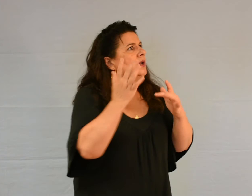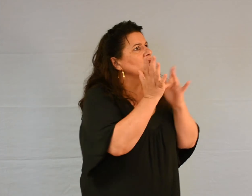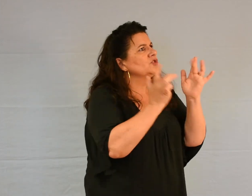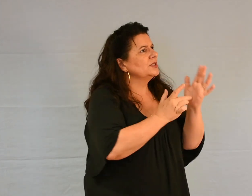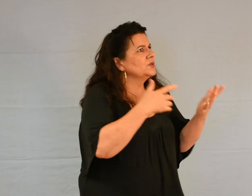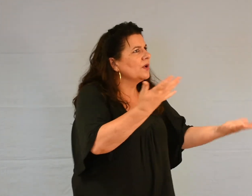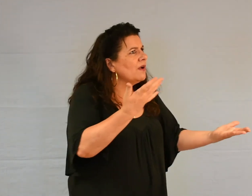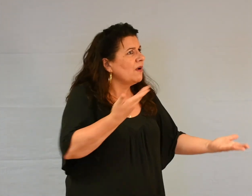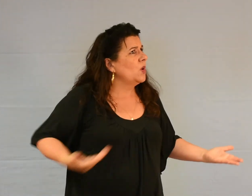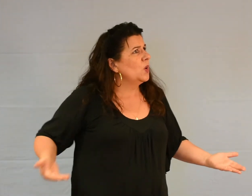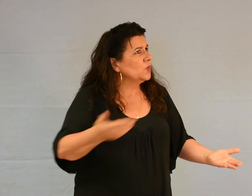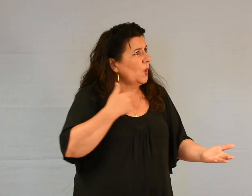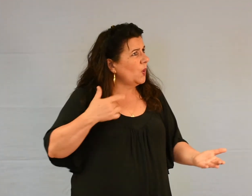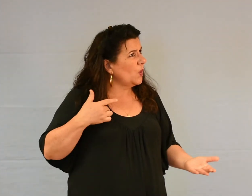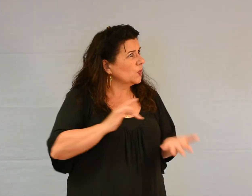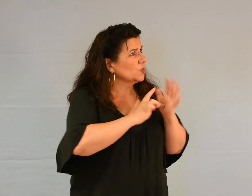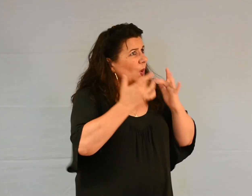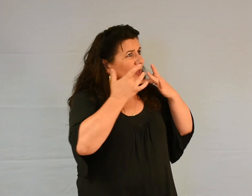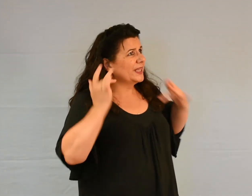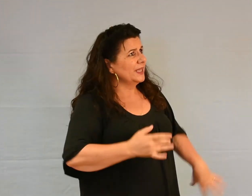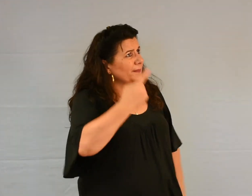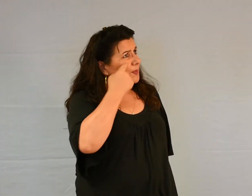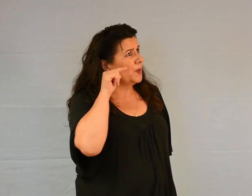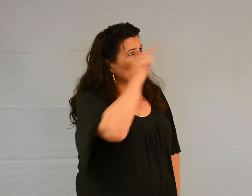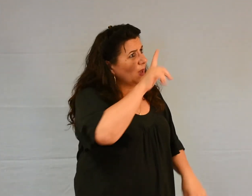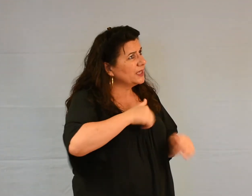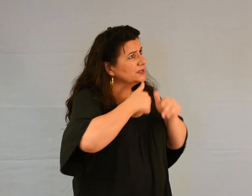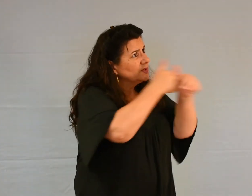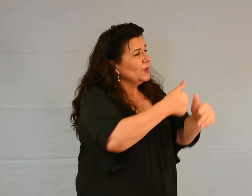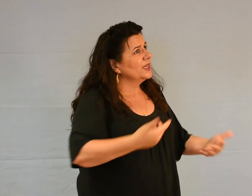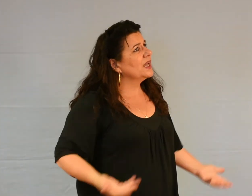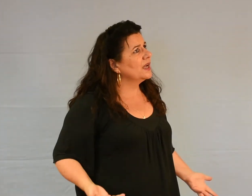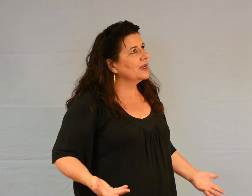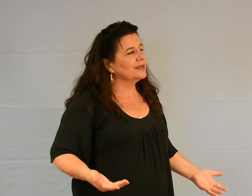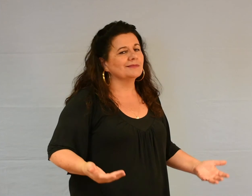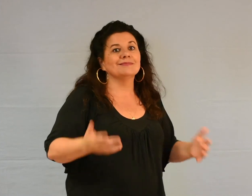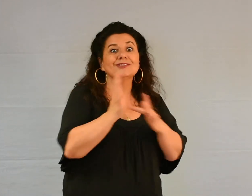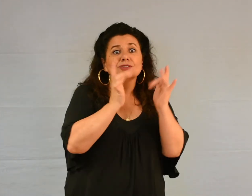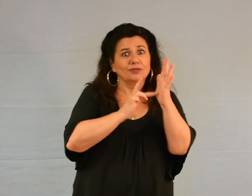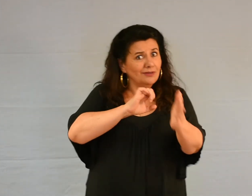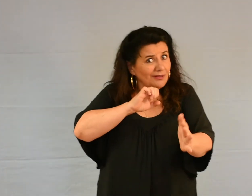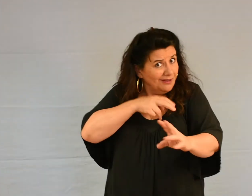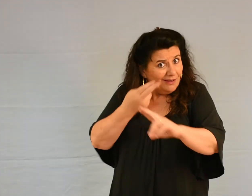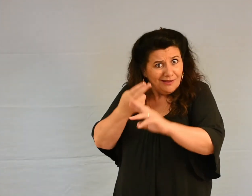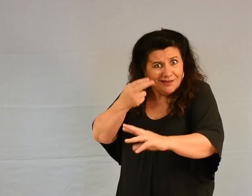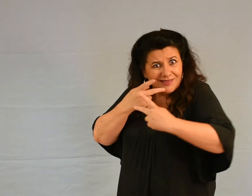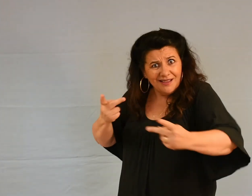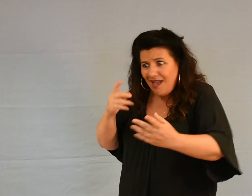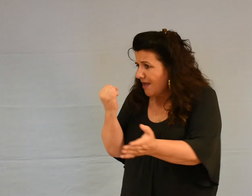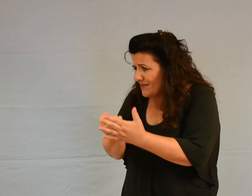voici que nous avons tout quitté pour te suivre. Jésus déclara : amen, je vous le dis, nul n'aura quitté à cause de